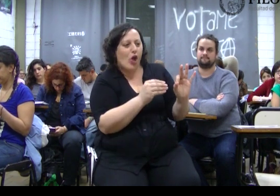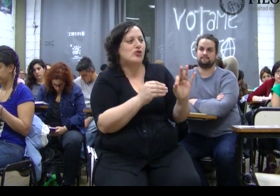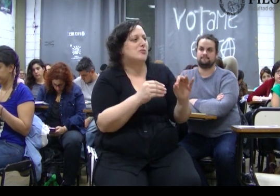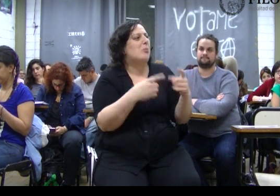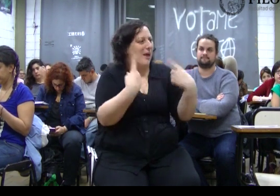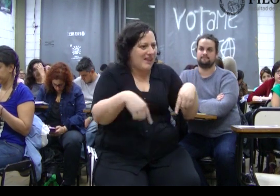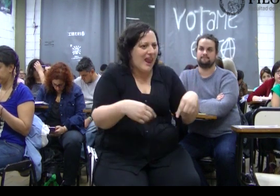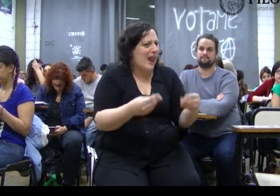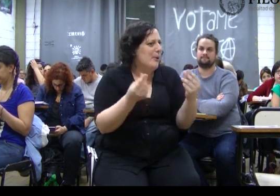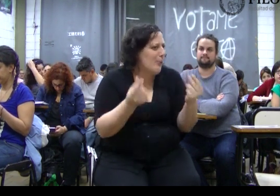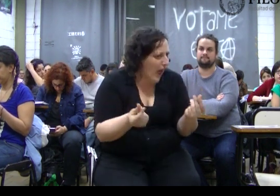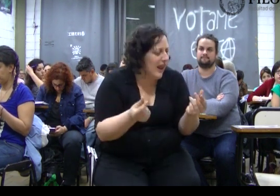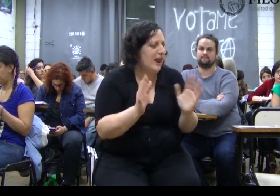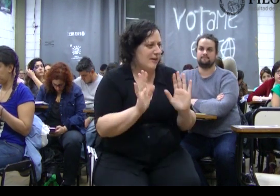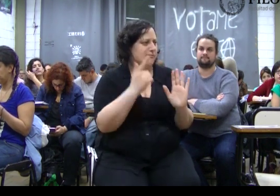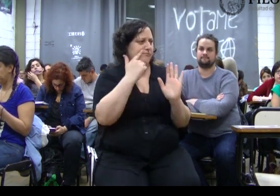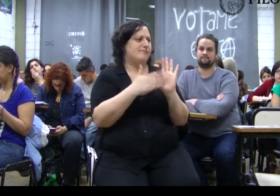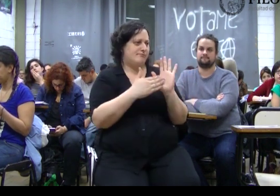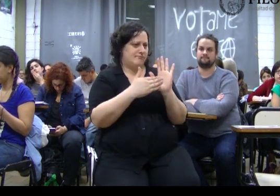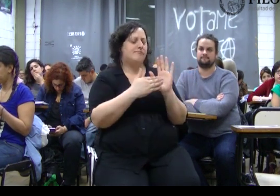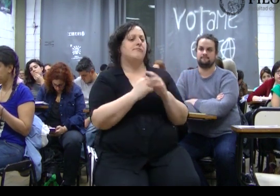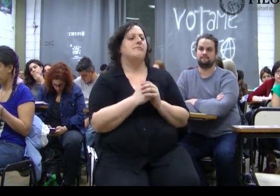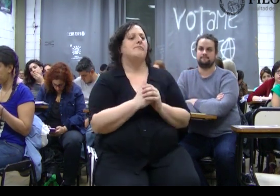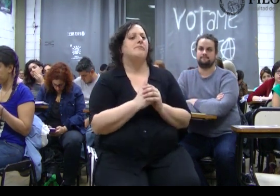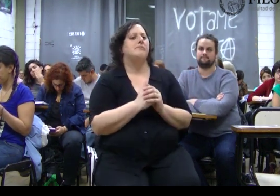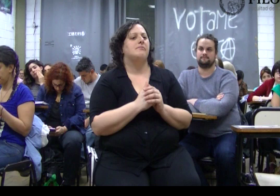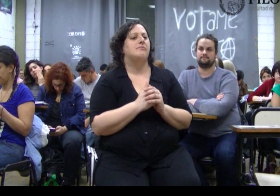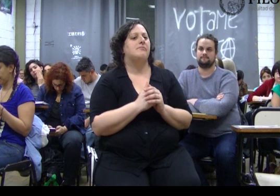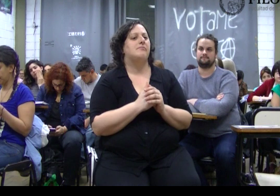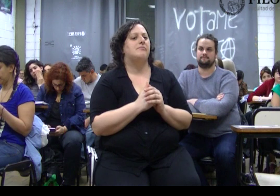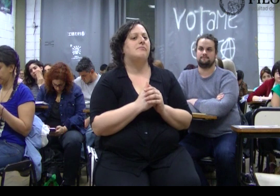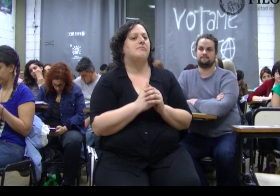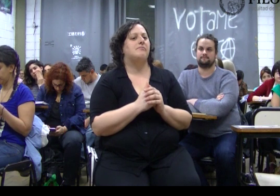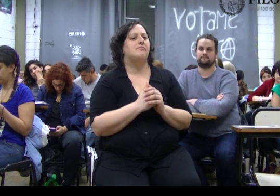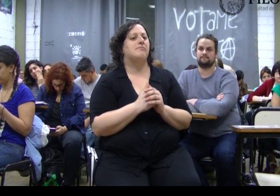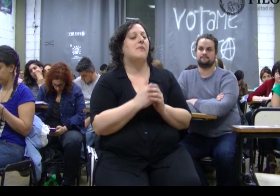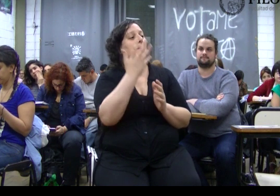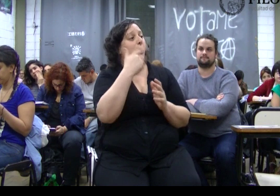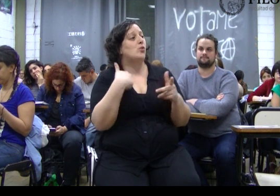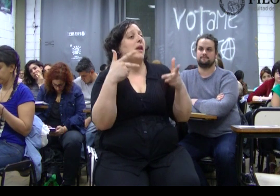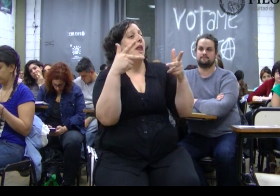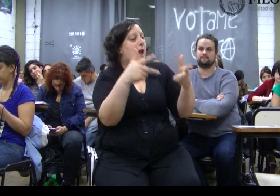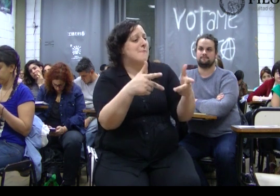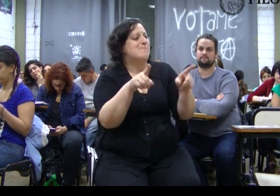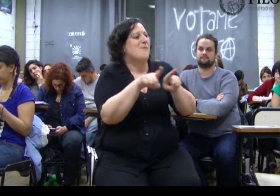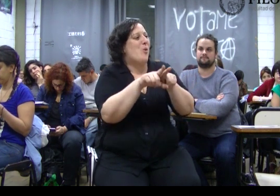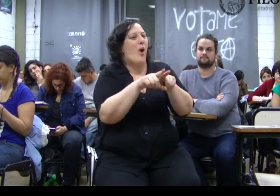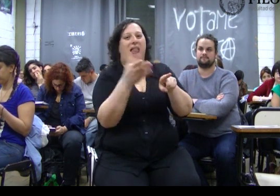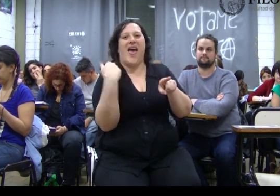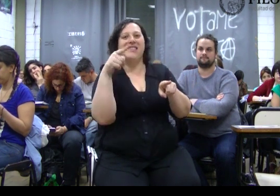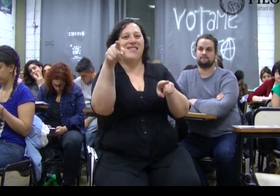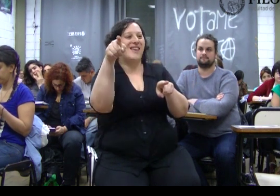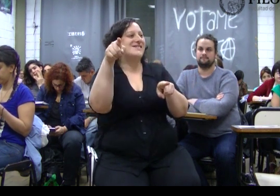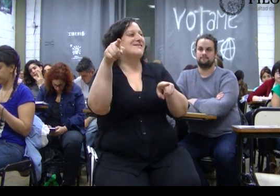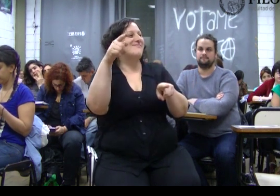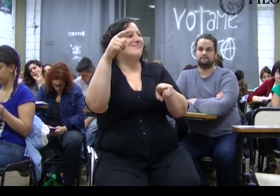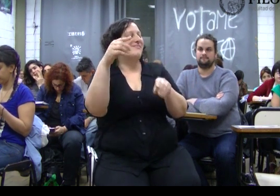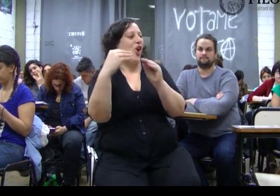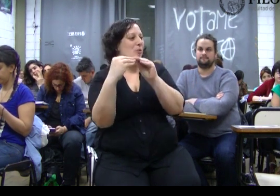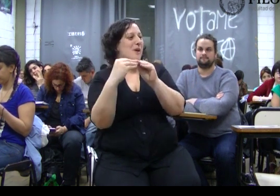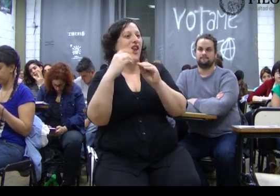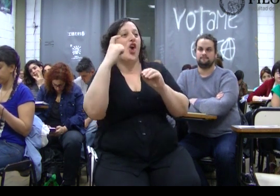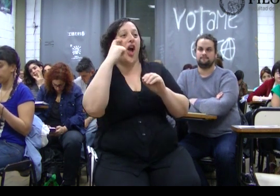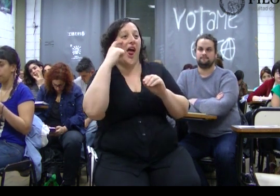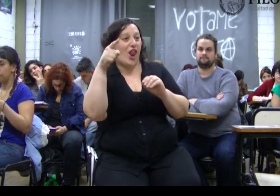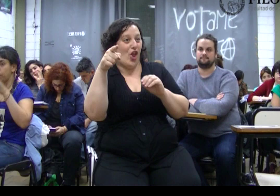La verdad es que algo que les quería transmitir es que, como contó Carlos, tuvimos la semana pasada, hace